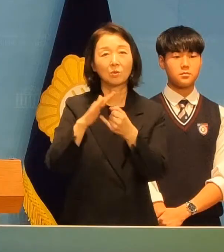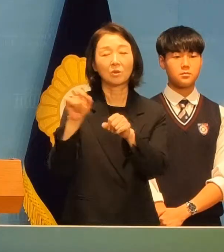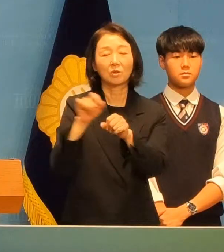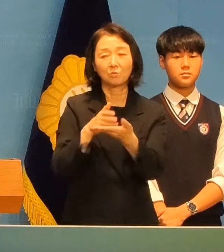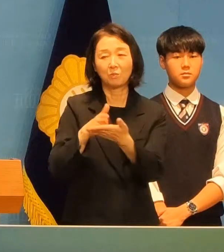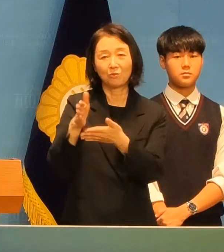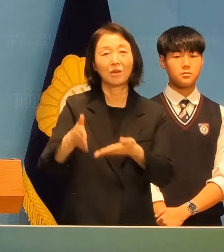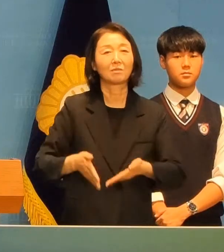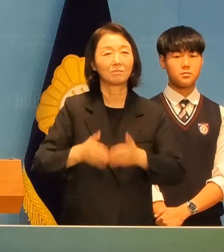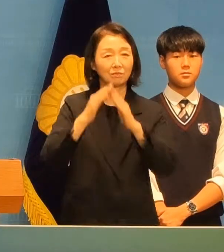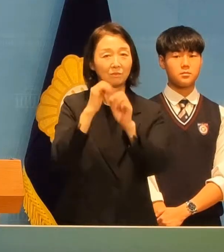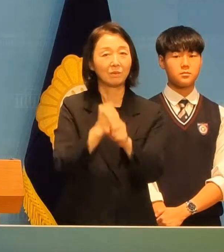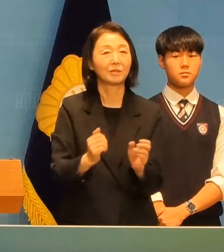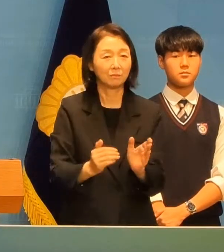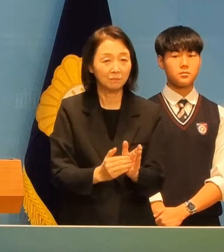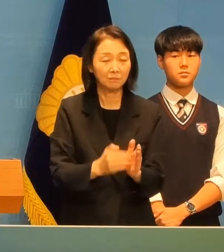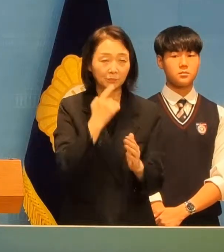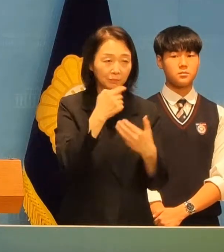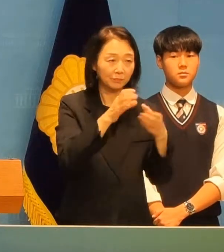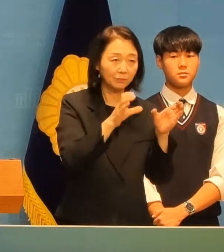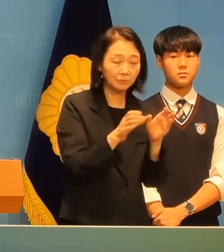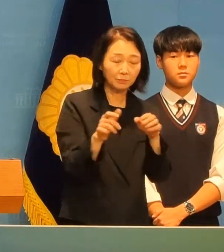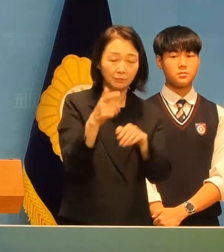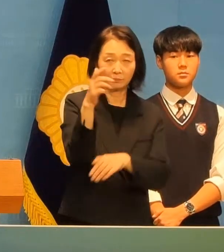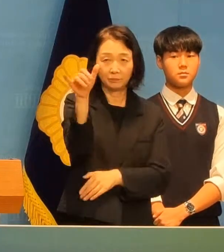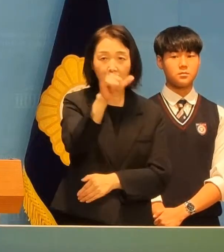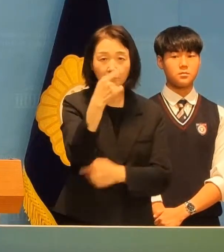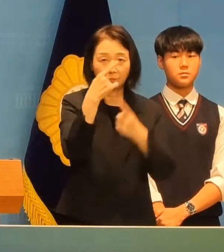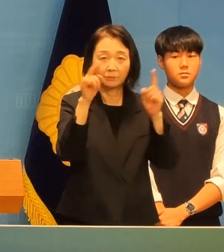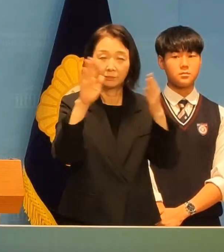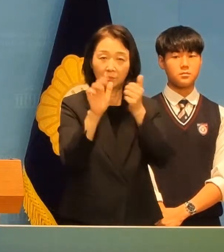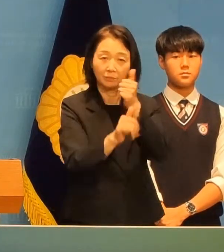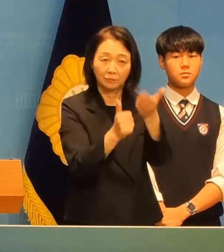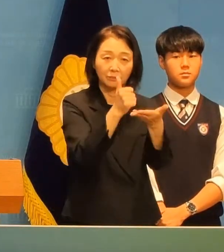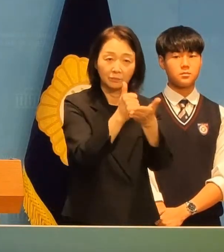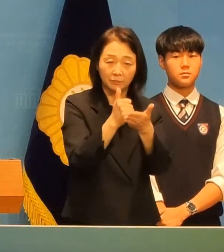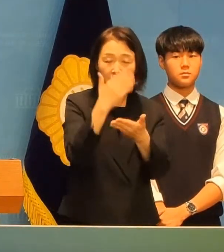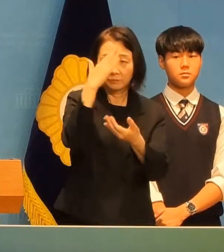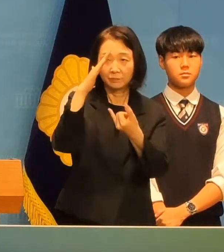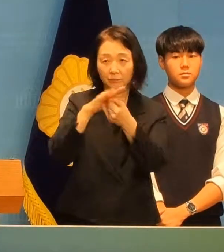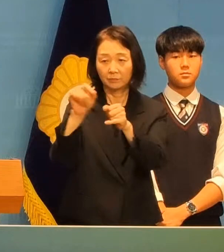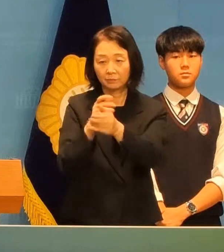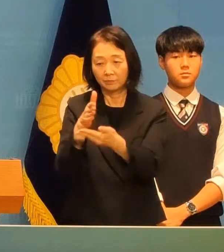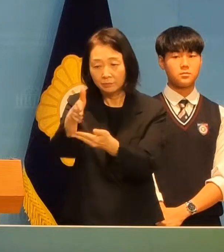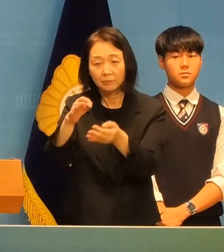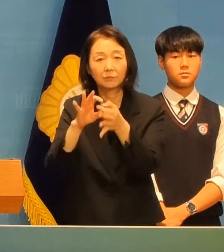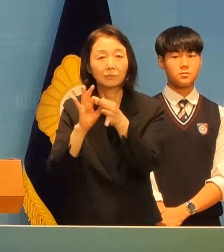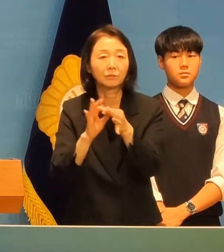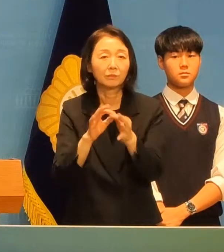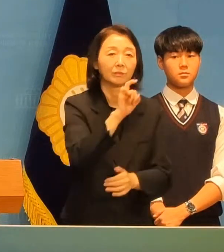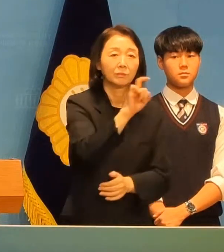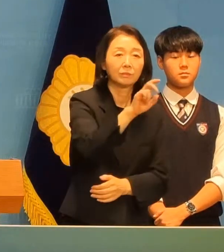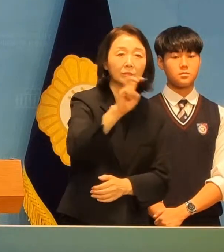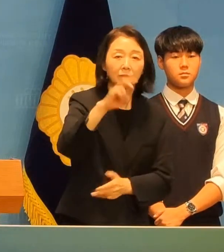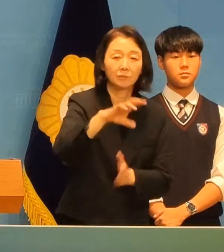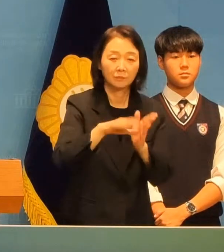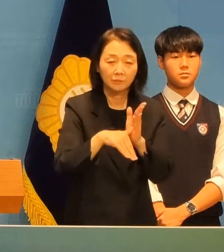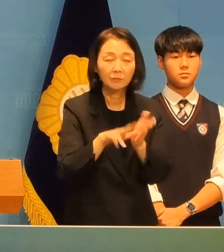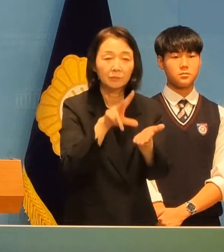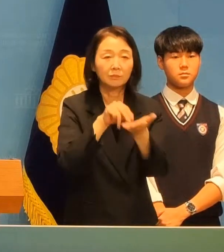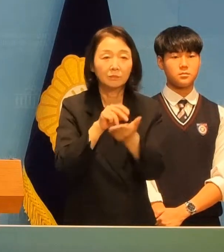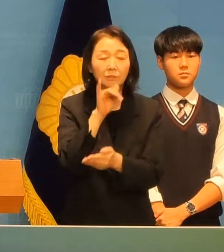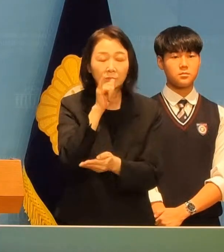설립하였습니다. 더불어민주당 전국대학생위원회는 청소년 특별분과를 통해 1020 세대가 당면한 문제를